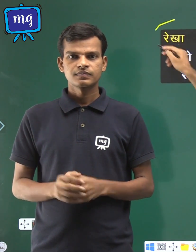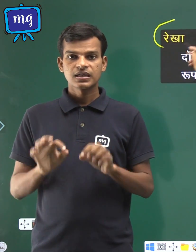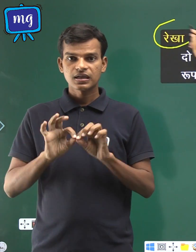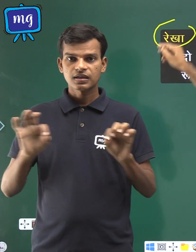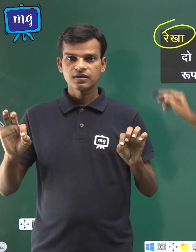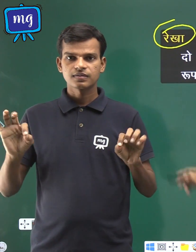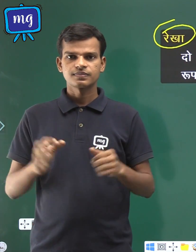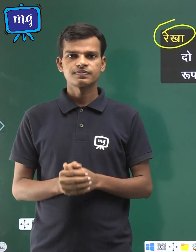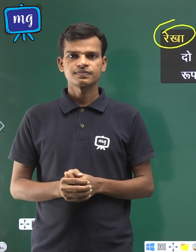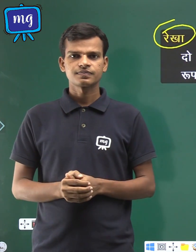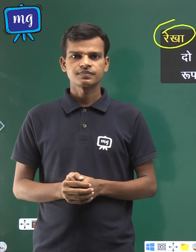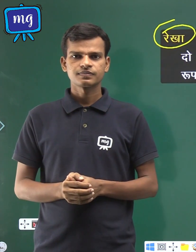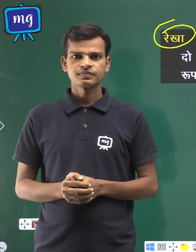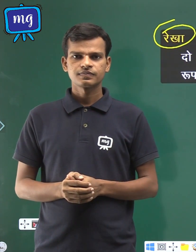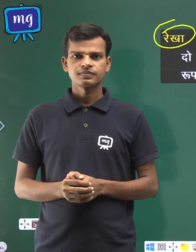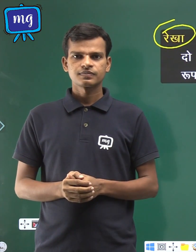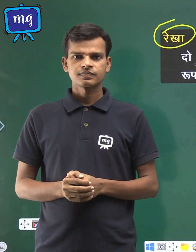रेखा